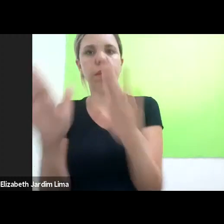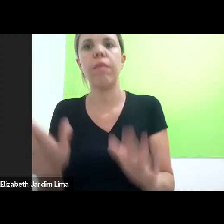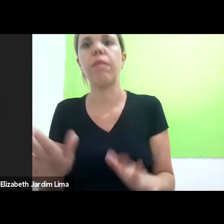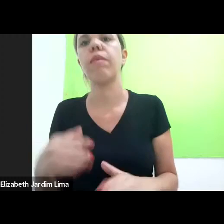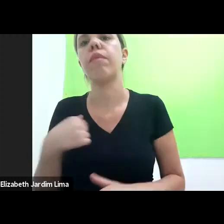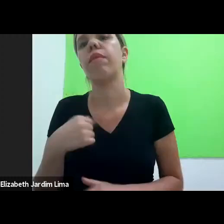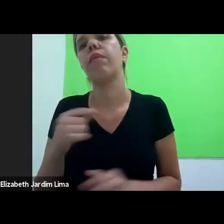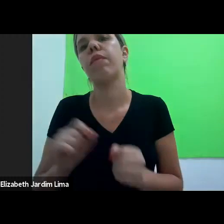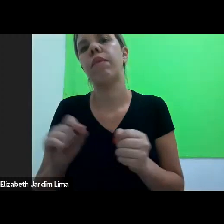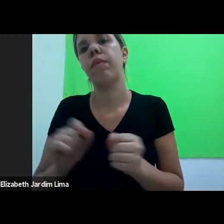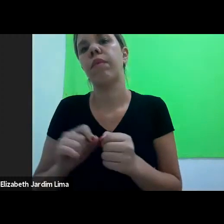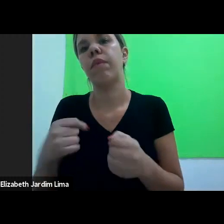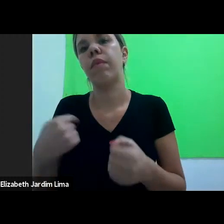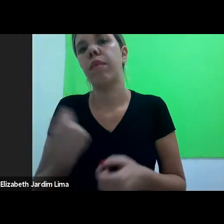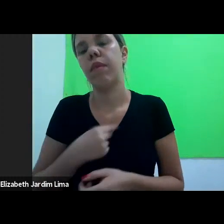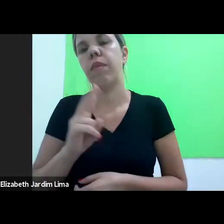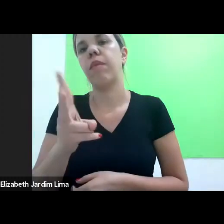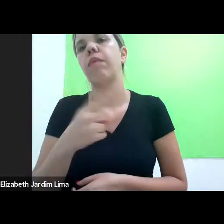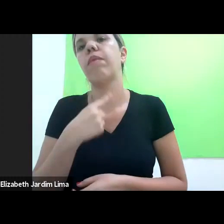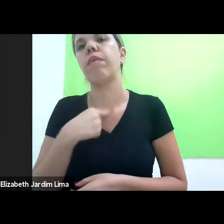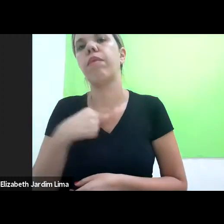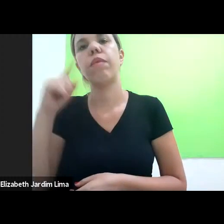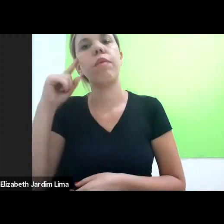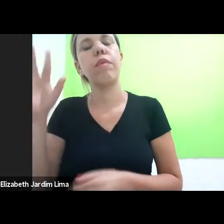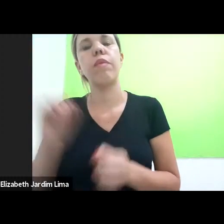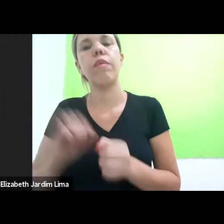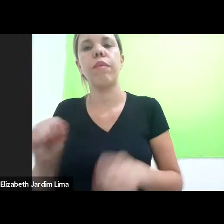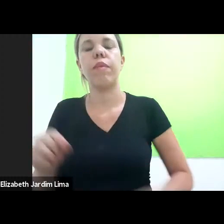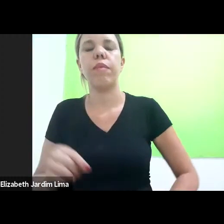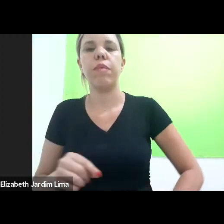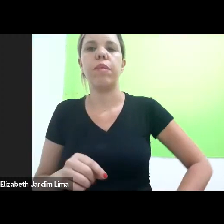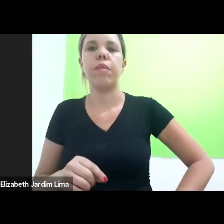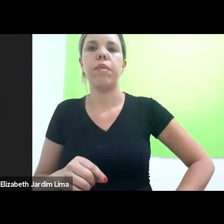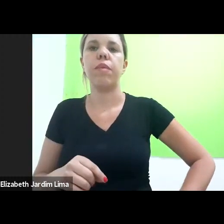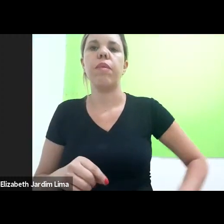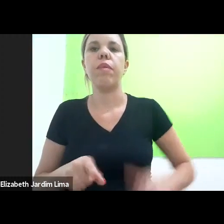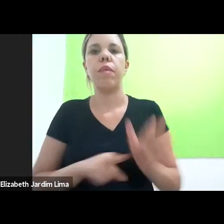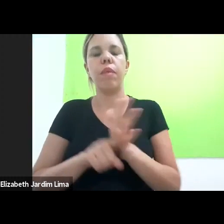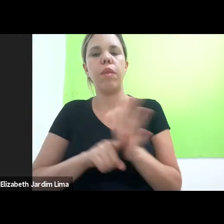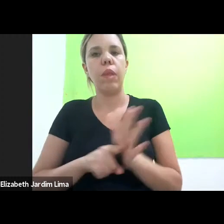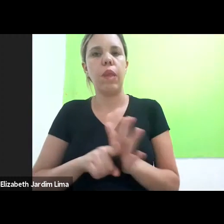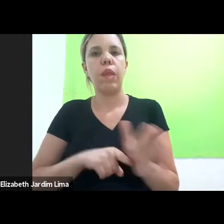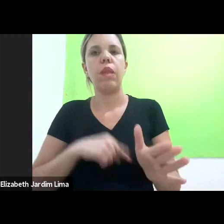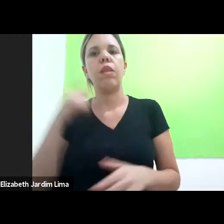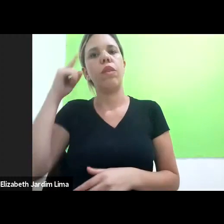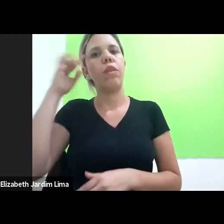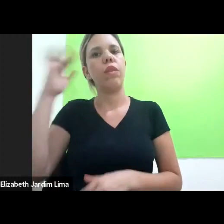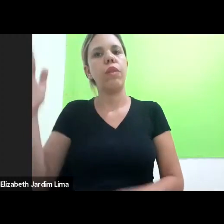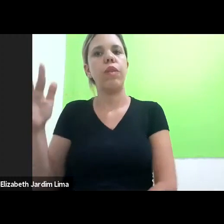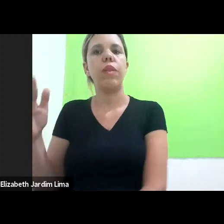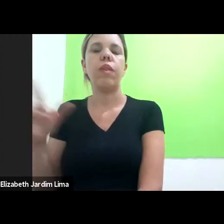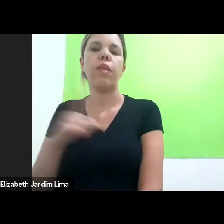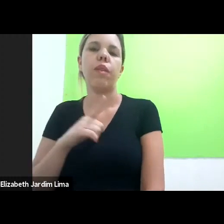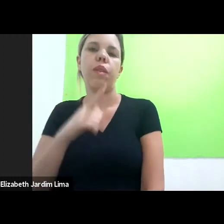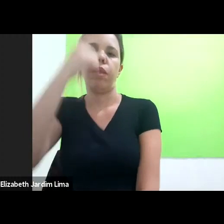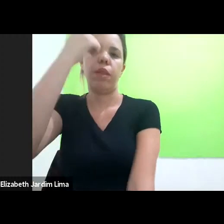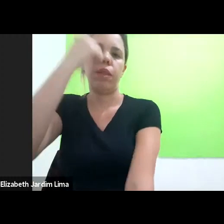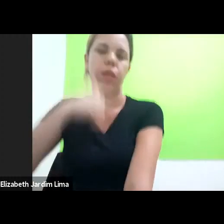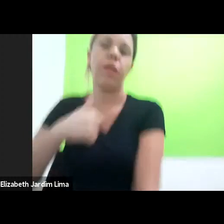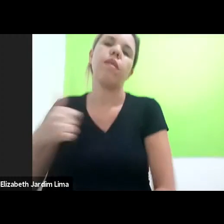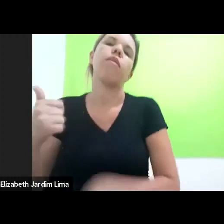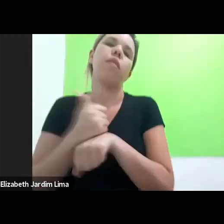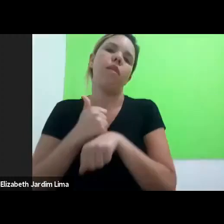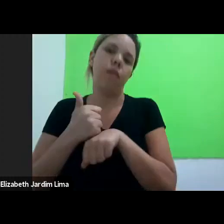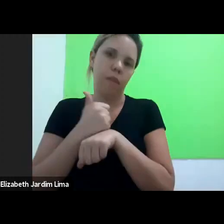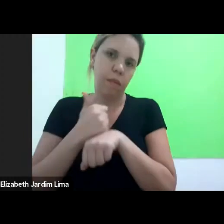fazer aquilo que eu sempre sonhei fazer, que era ir atrás dos meus sonhos, né, de ser alguém, de estudar, para